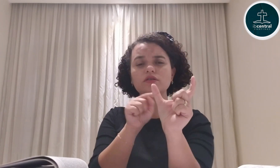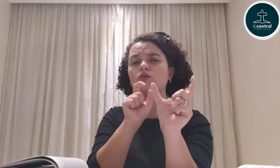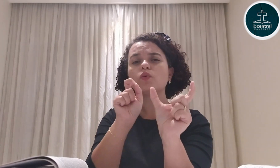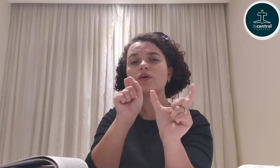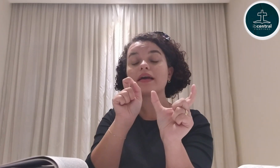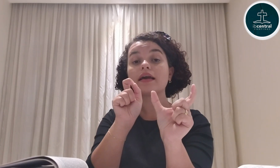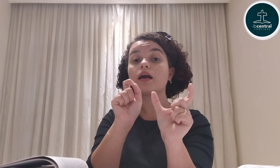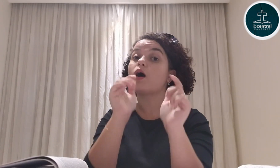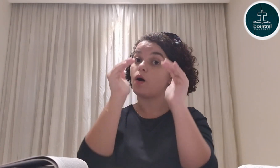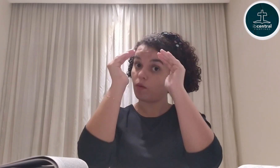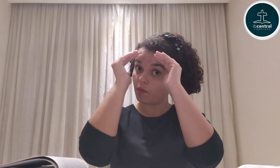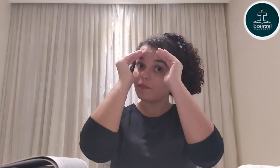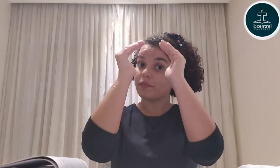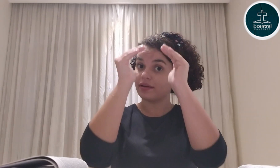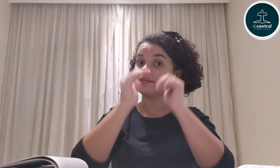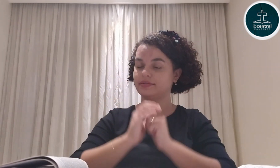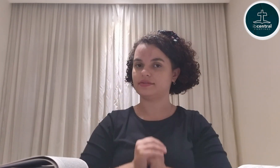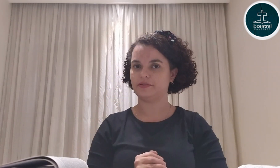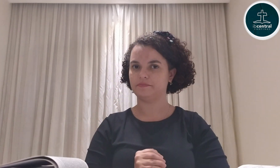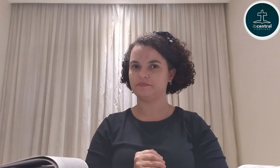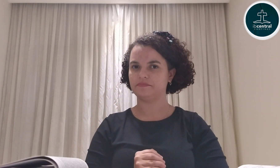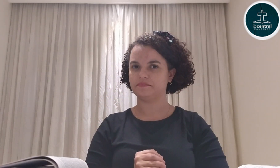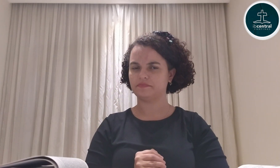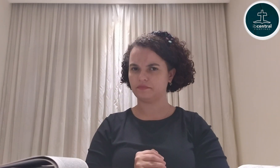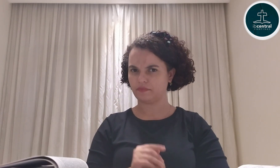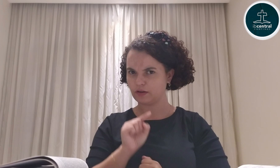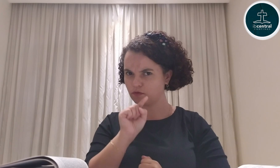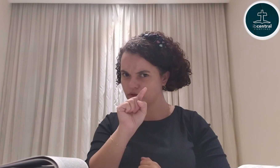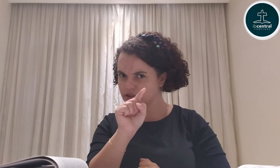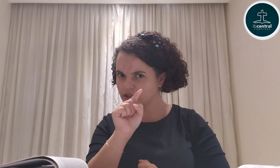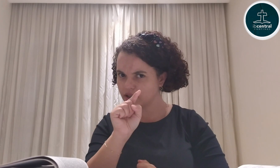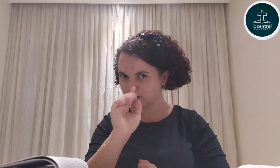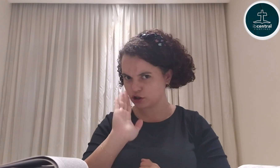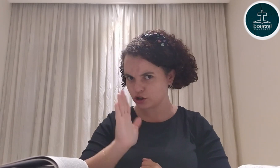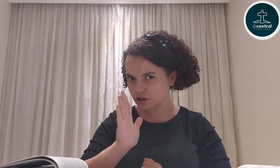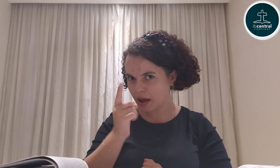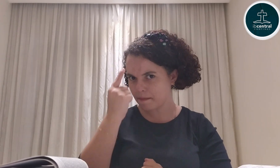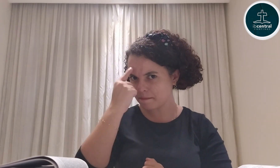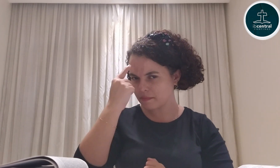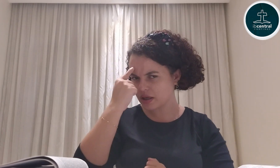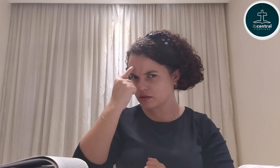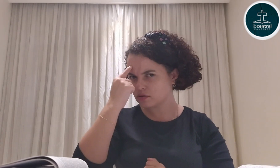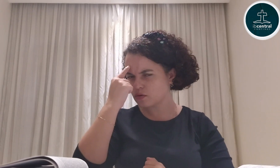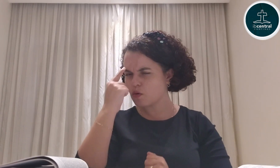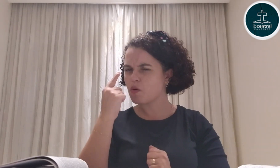Vimos no estudo de hoje uma palavra importante. A palavra é obedecer.